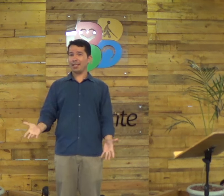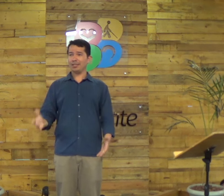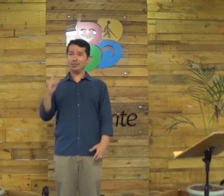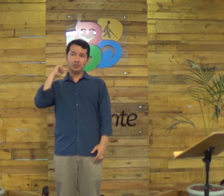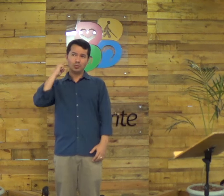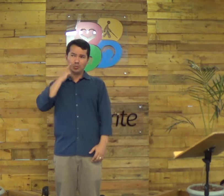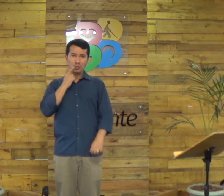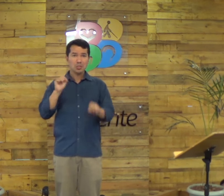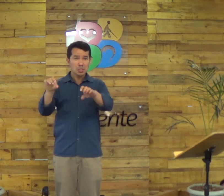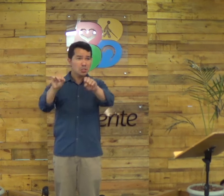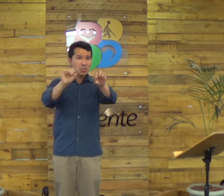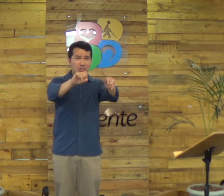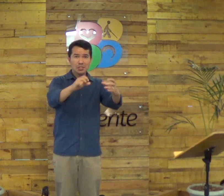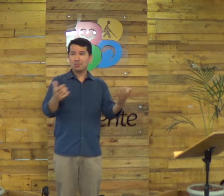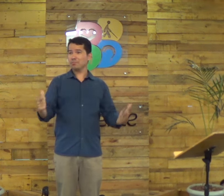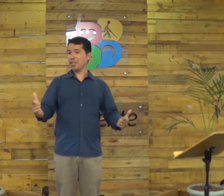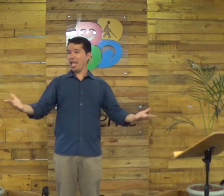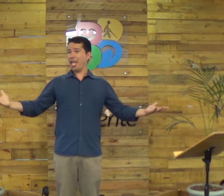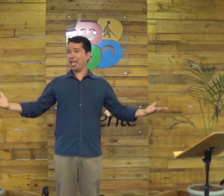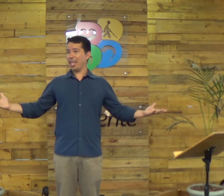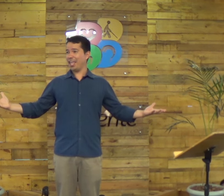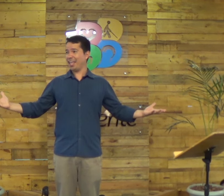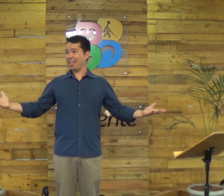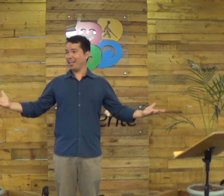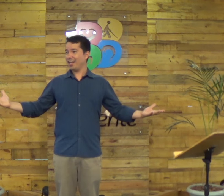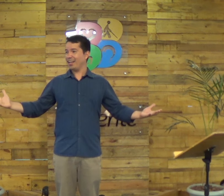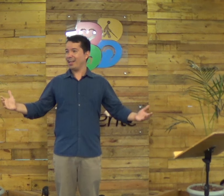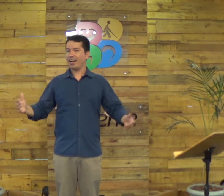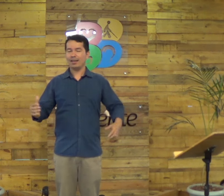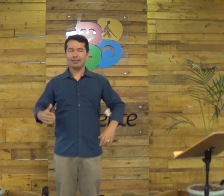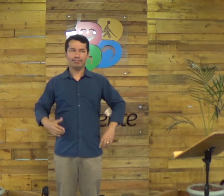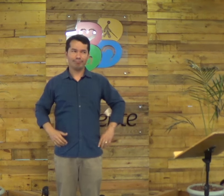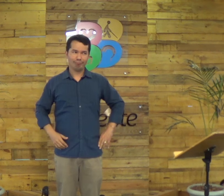aqui, não tem, não tem surpresa, nada, vou pregar o que?